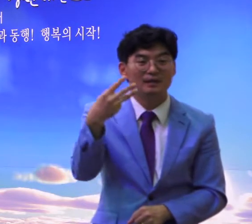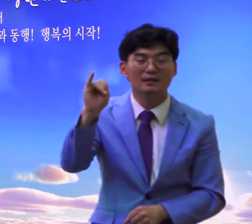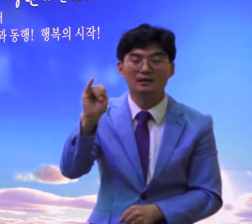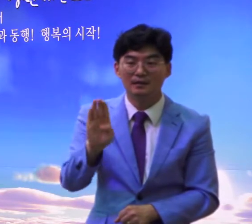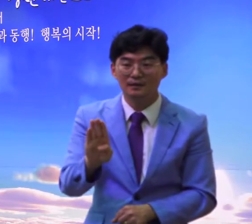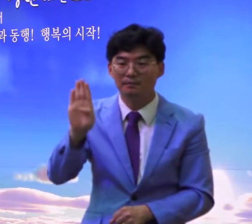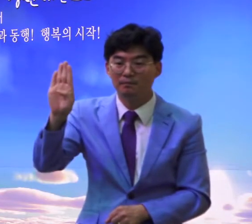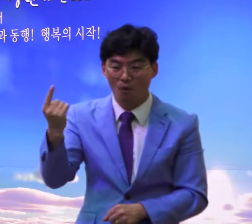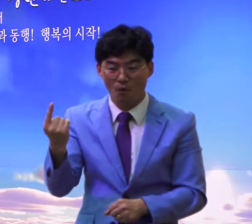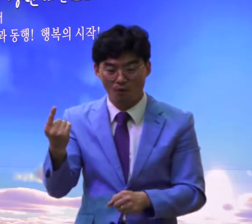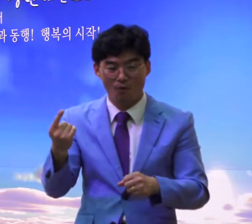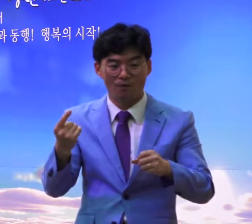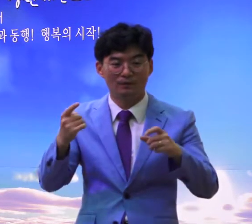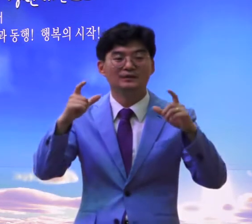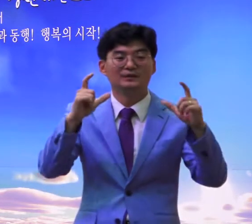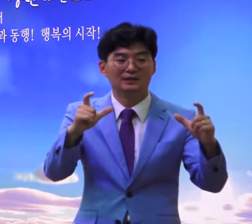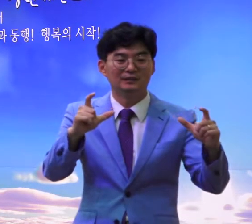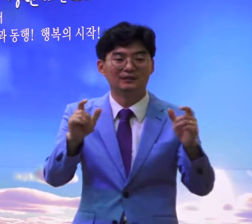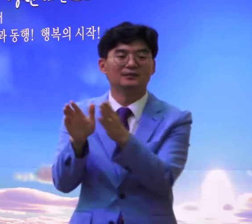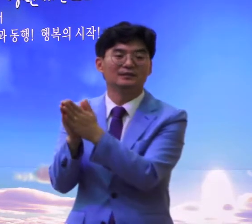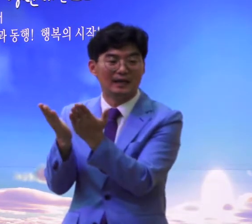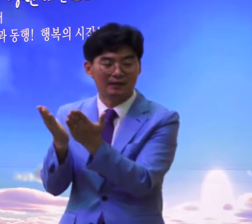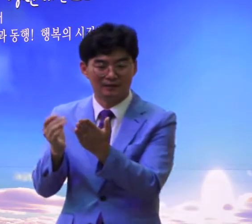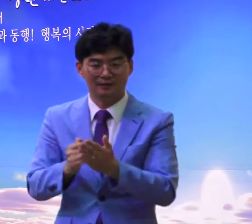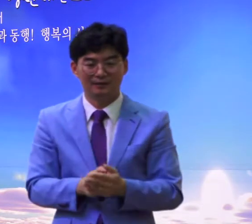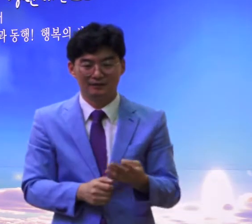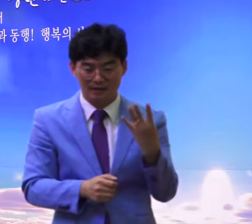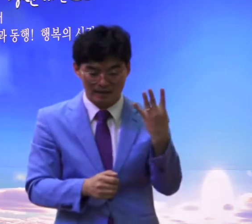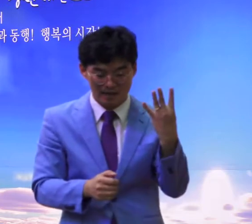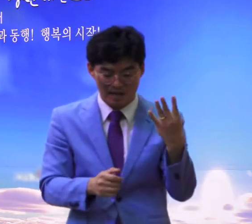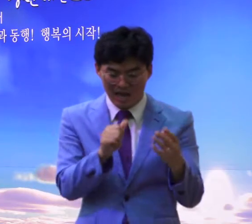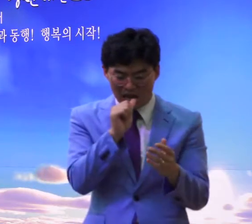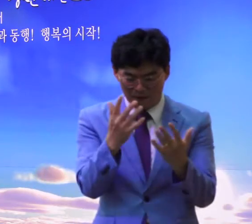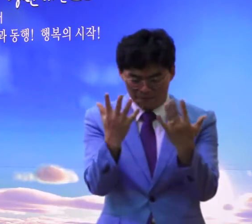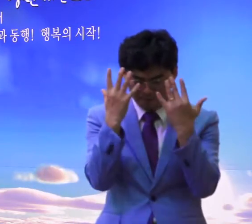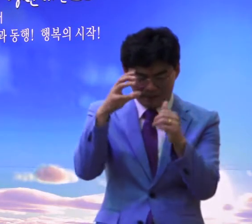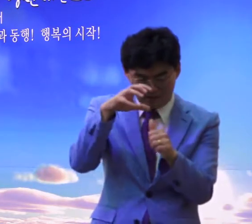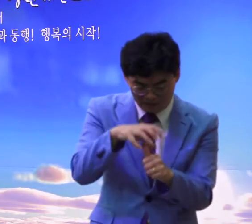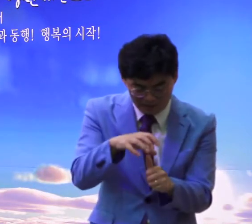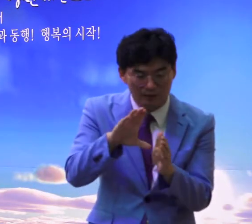빌립보서, 빌레몬서, 골로새서, 이 4권의 책을 옥중서신이라고 부릅니다.